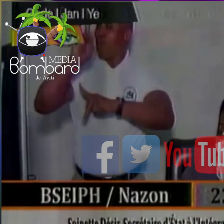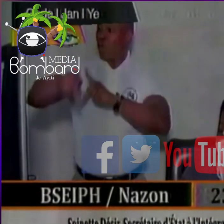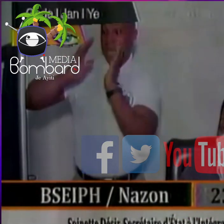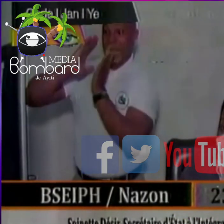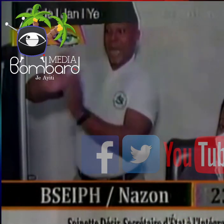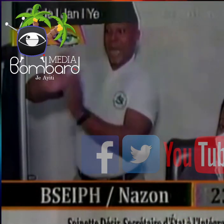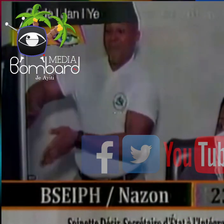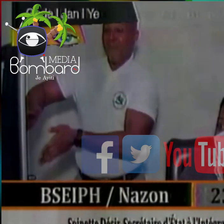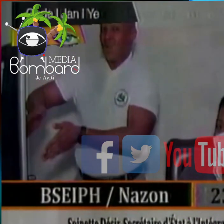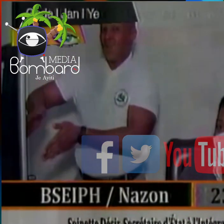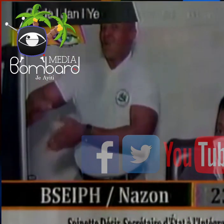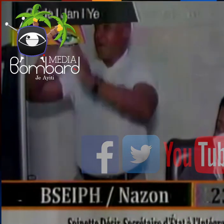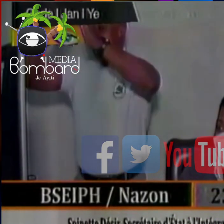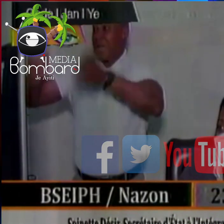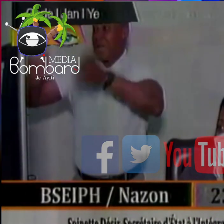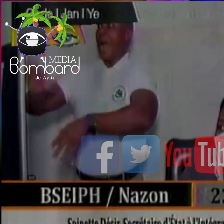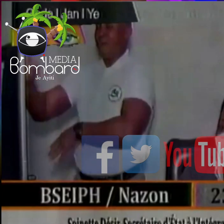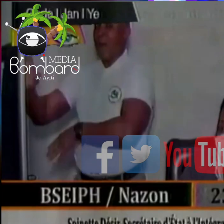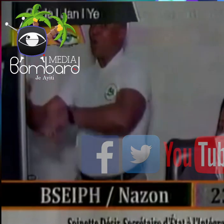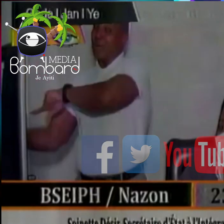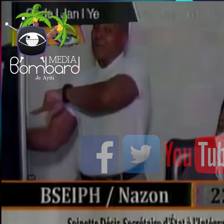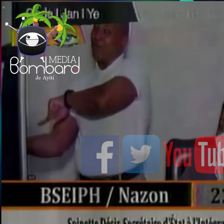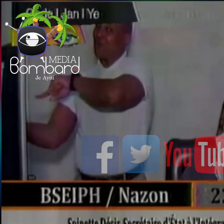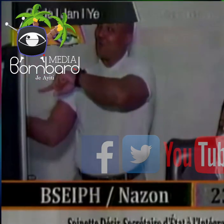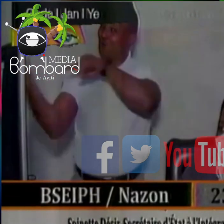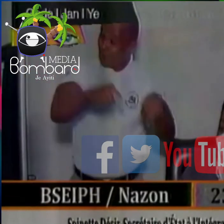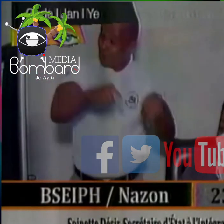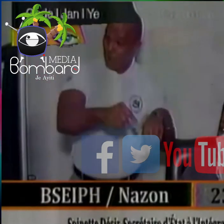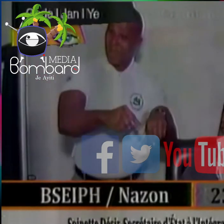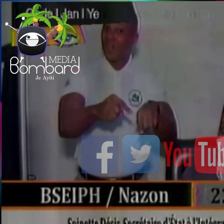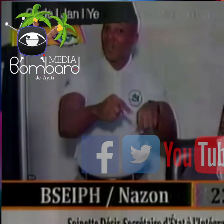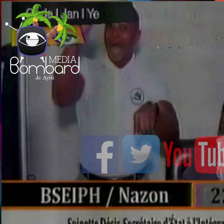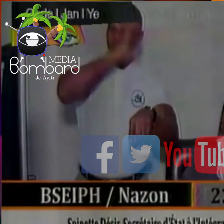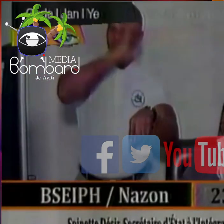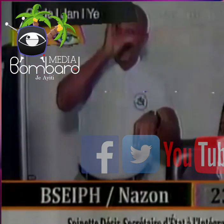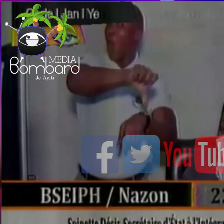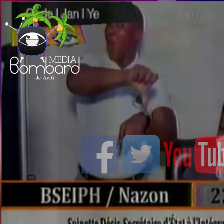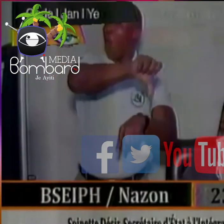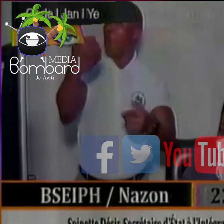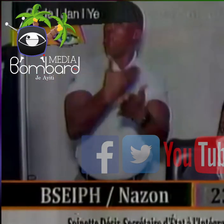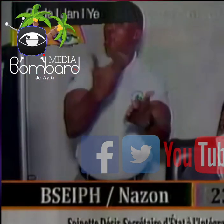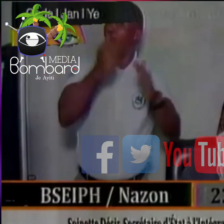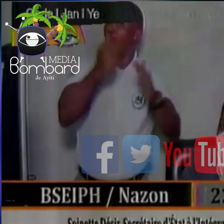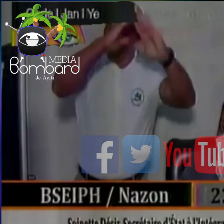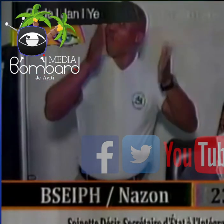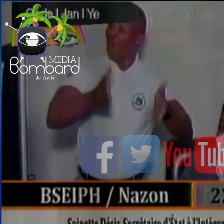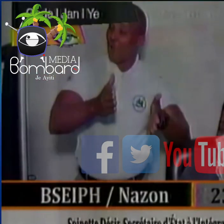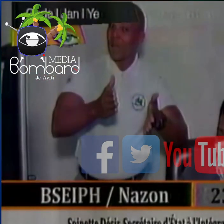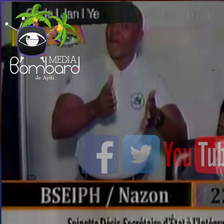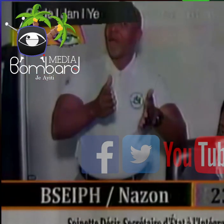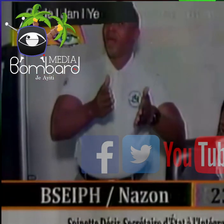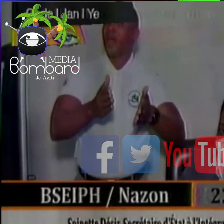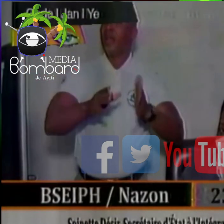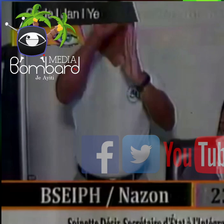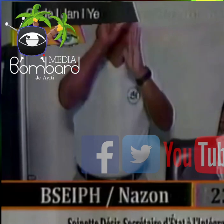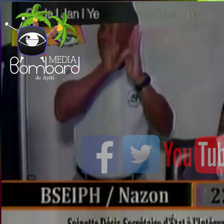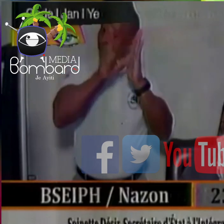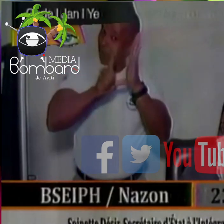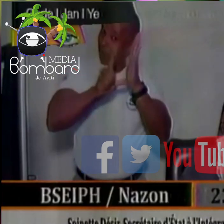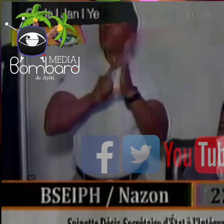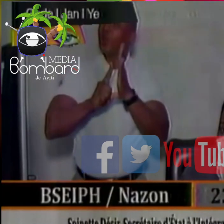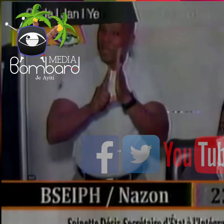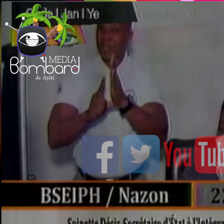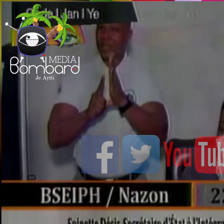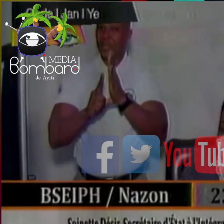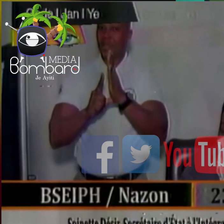vini et qui empêche pour ni assage pour kabay moun qui vraiment en besoin réel là pour capable retourner la kayo et demain